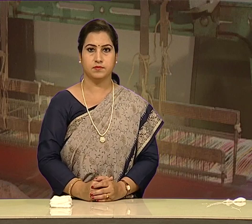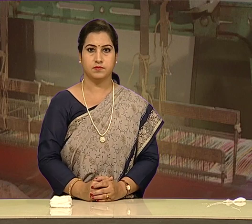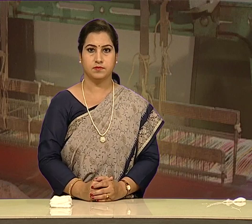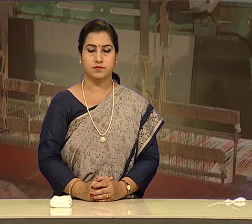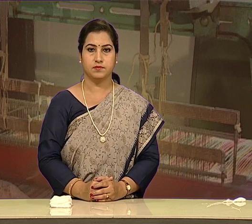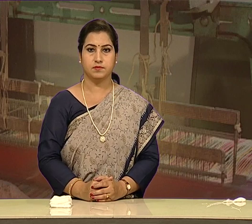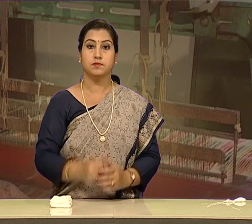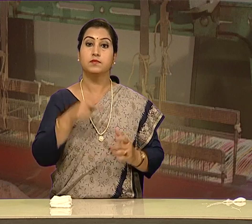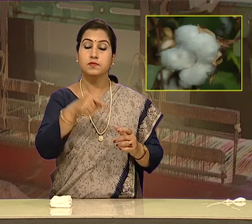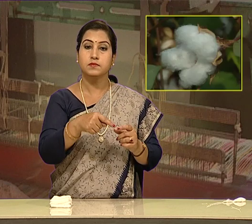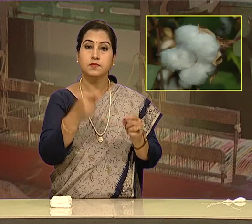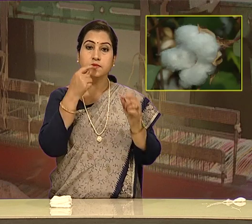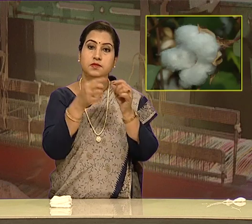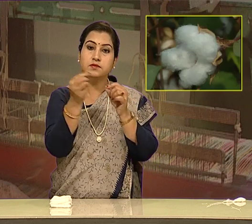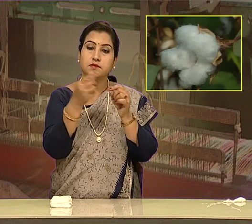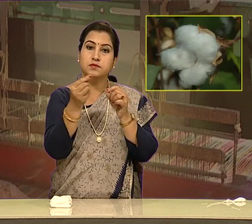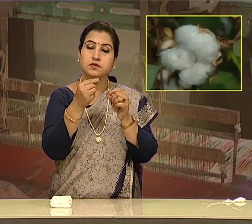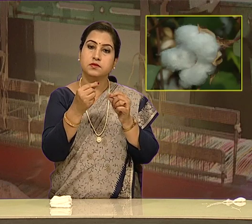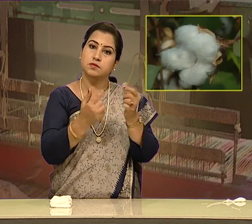यह कपास का पौधा है।